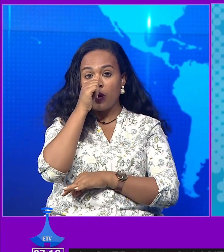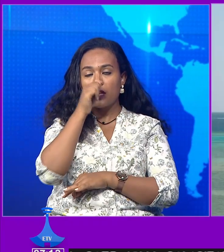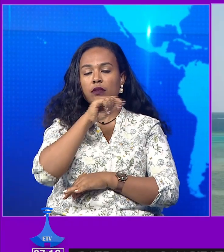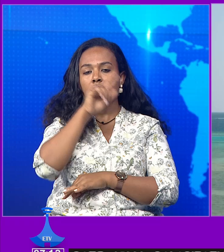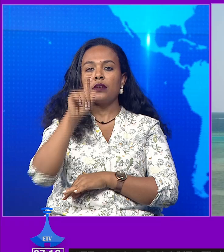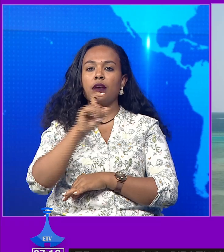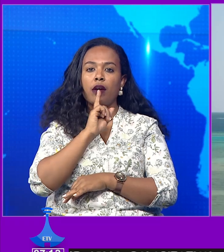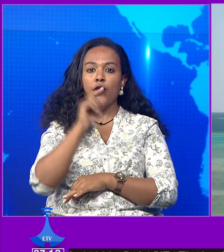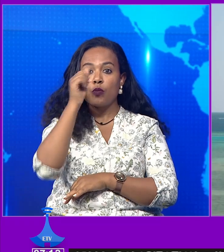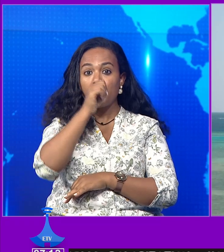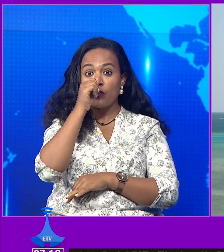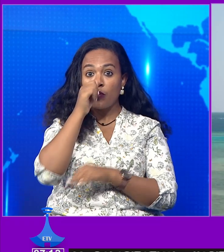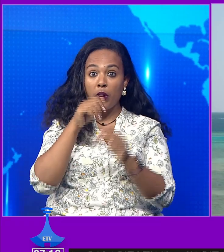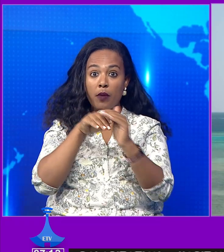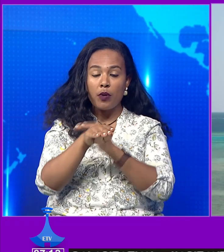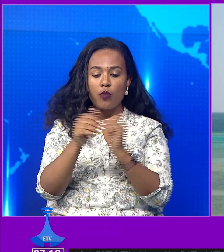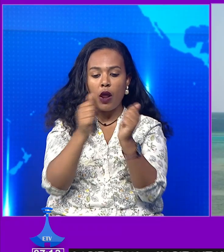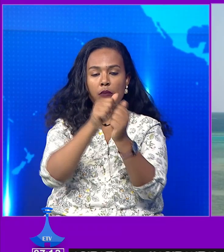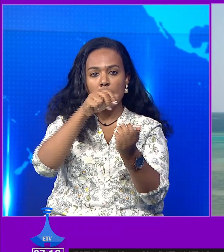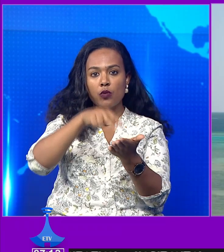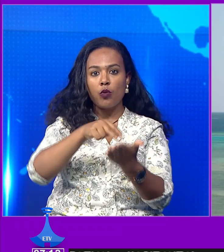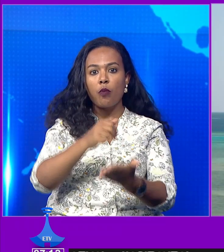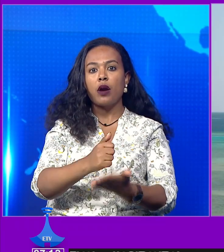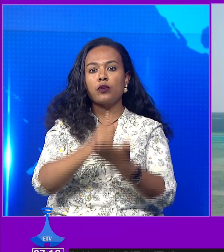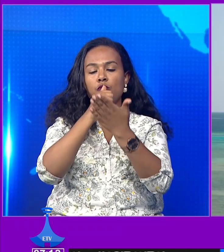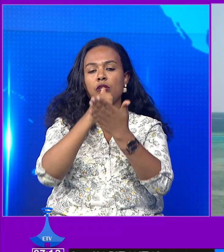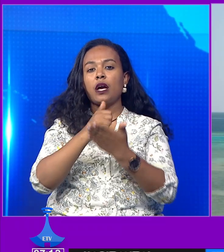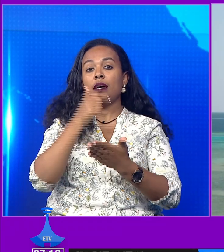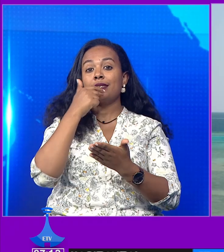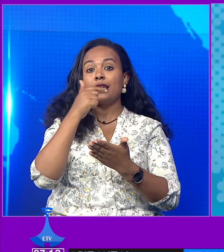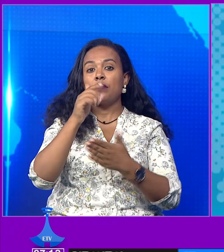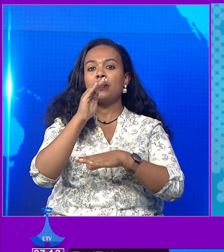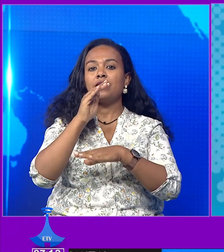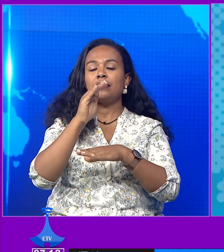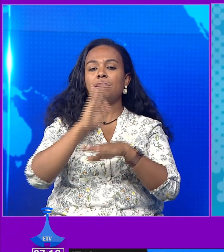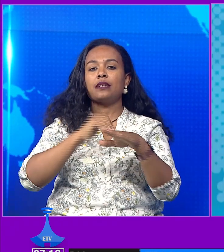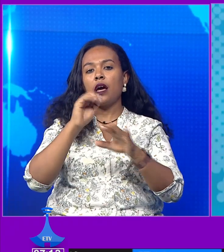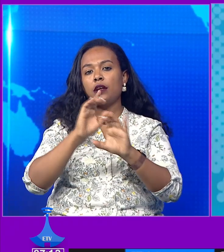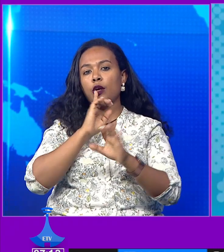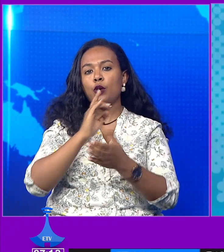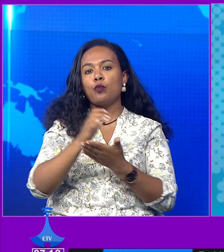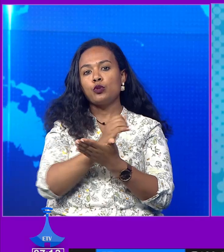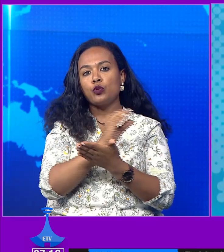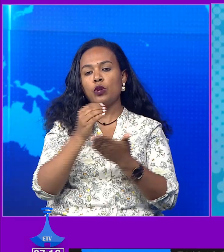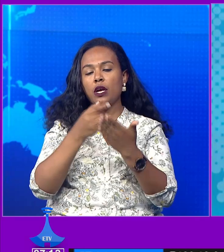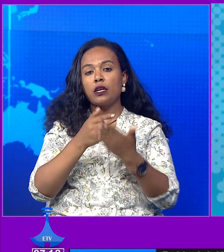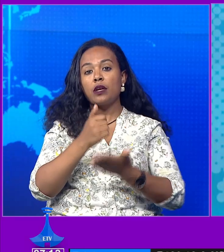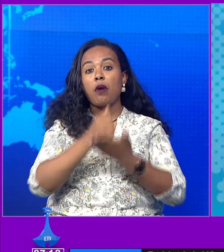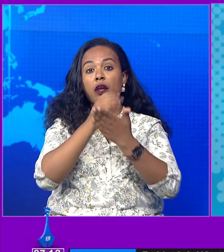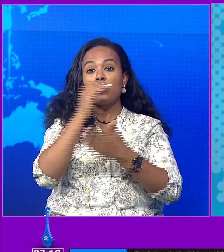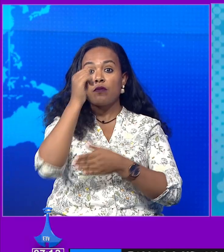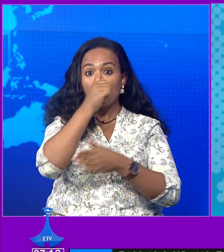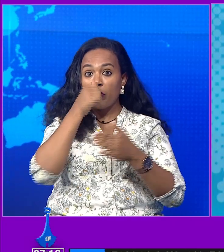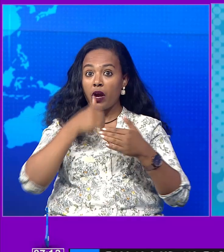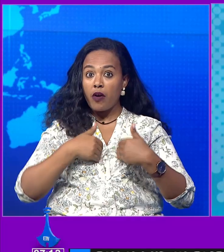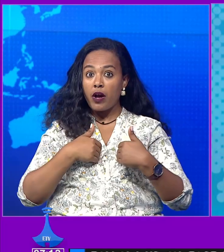ነው። በኢትዮጵያ ህልውና ጉዳይ ላይ አብረን እንቁም፣ አግዙን፣ እንተጋገዝ የሚል ጥሪ አድርጌ ነው መወስደውና ይሄን የማይደግፍ ኢትዮጵያዊ ካለ